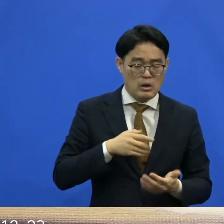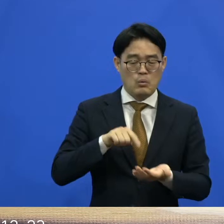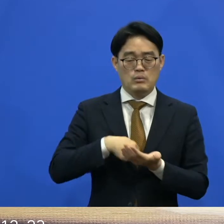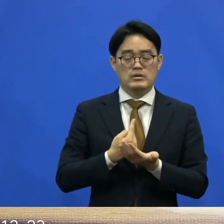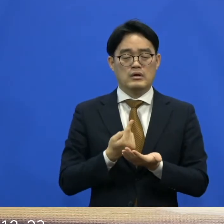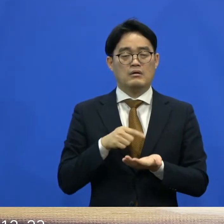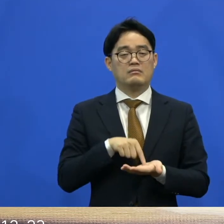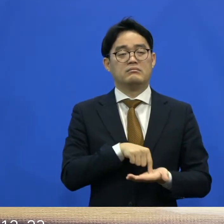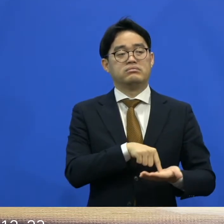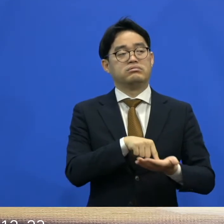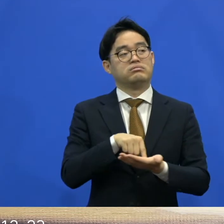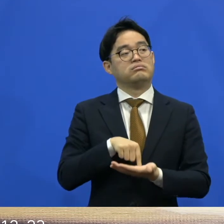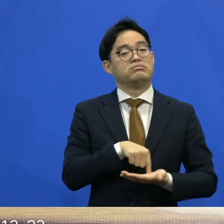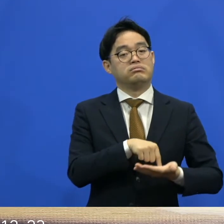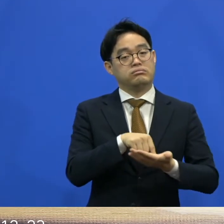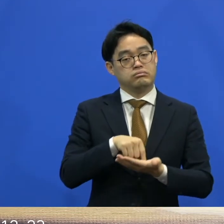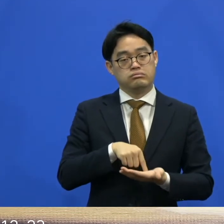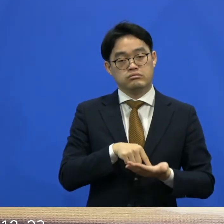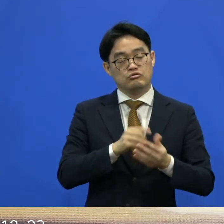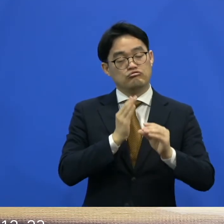나동거라진